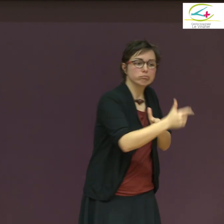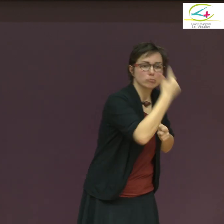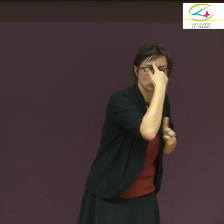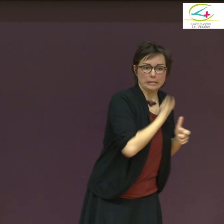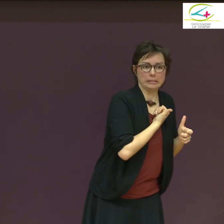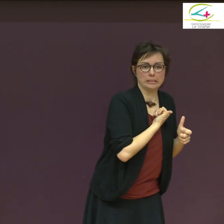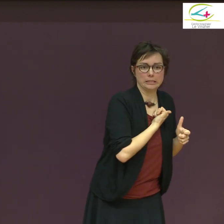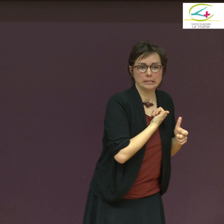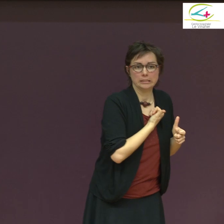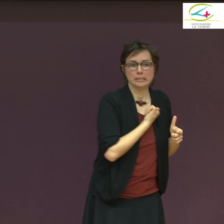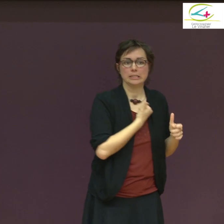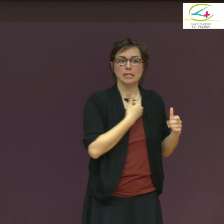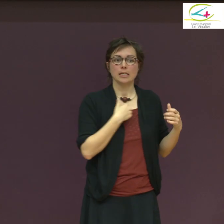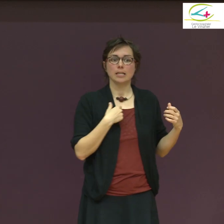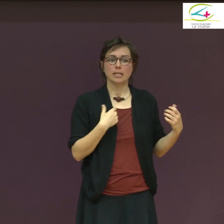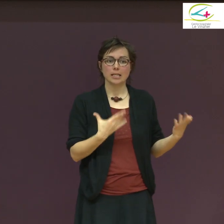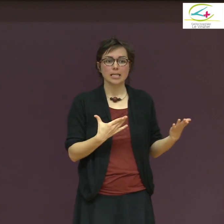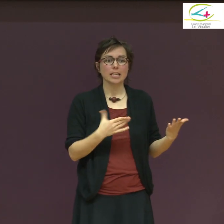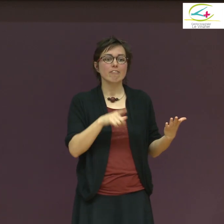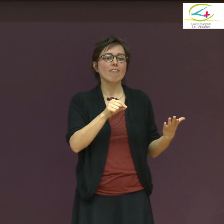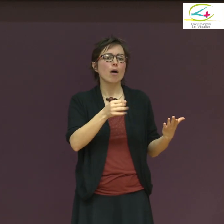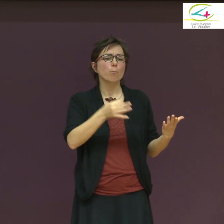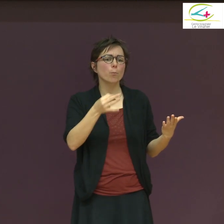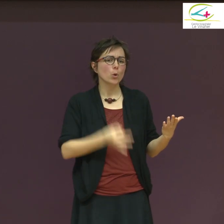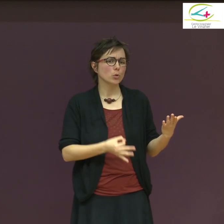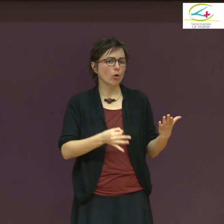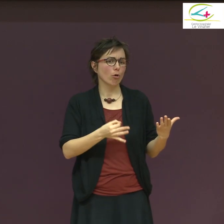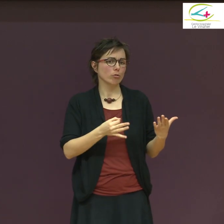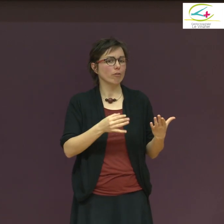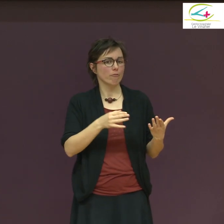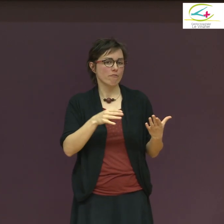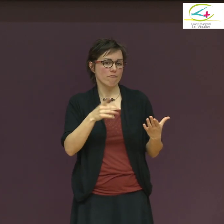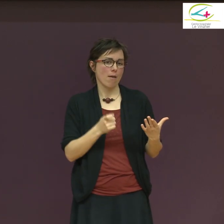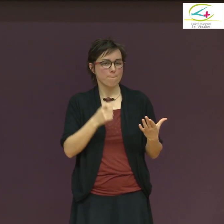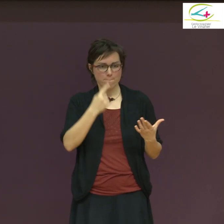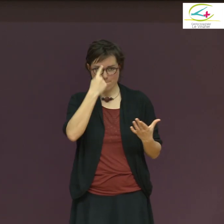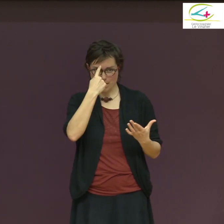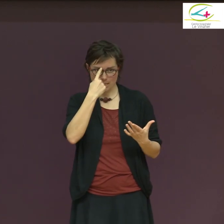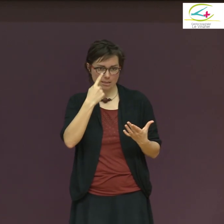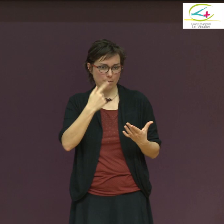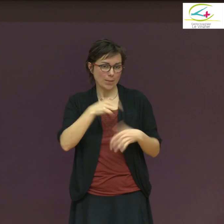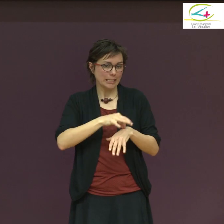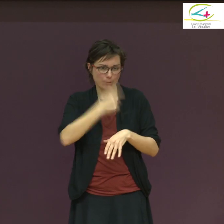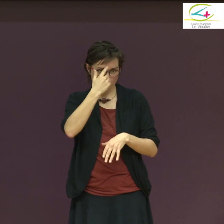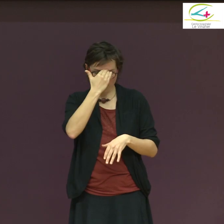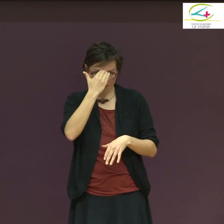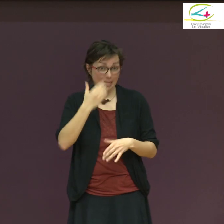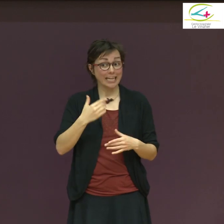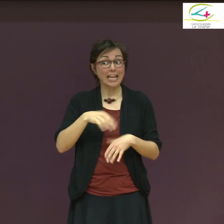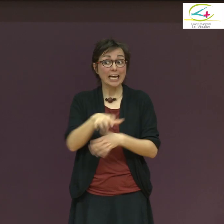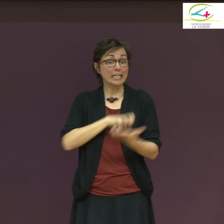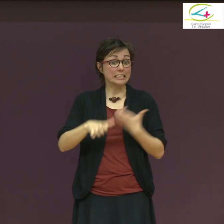Et je ne parle pas de maladie, les 20% étant des maladies de la maladie mentale. Et la crise, c'est vous ou moi. C'est